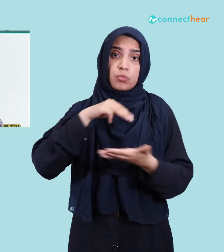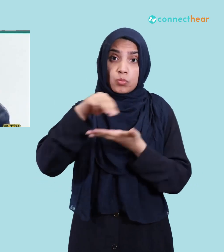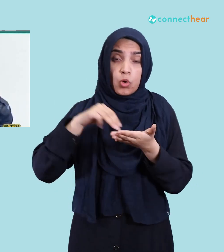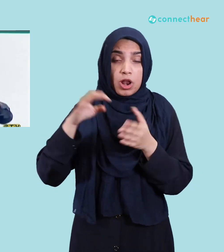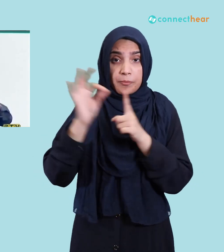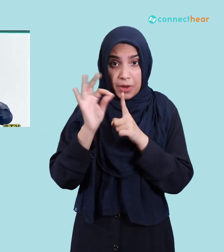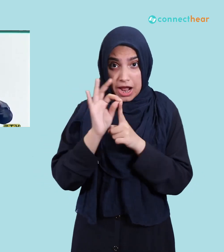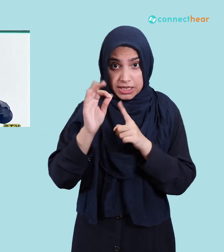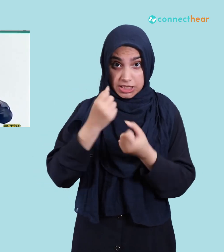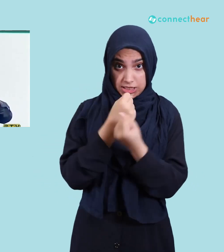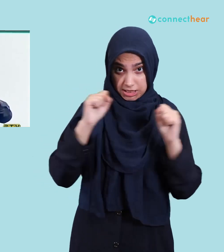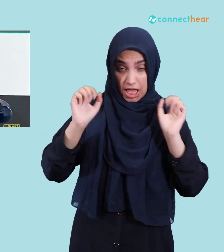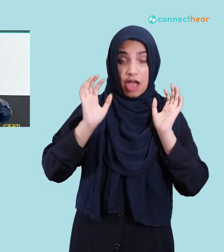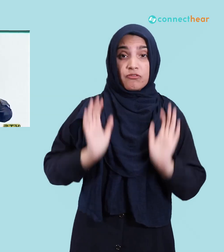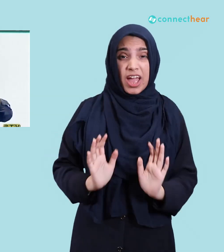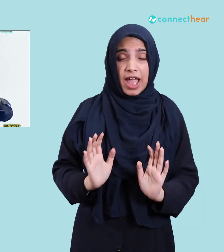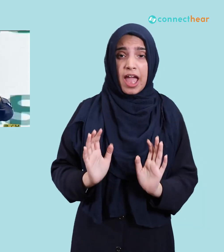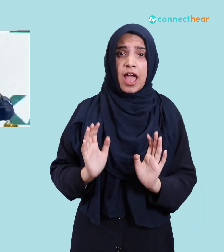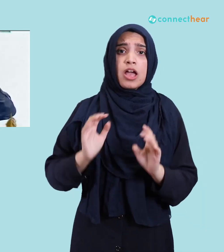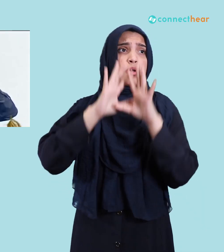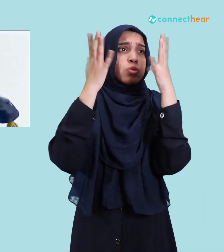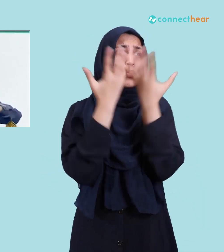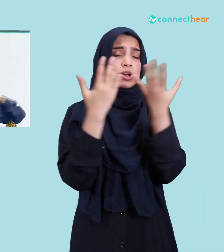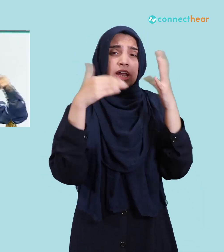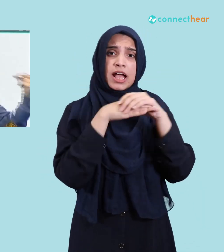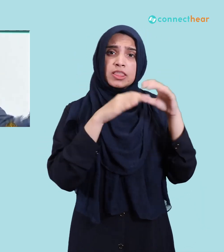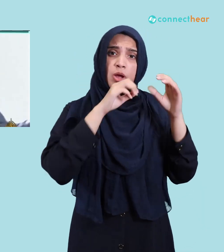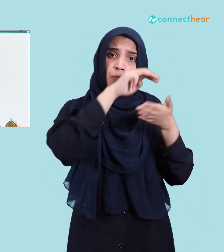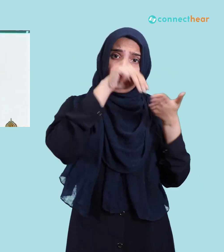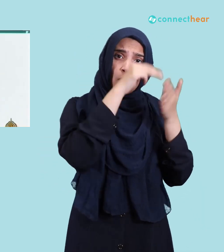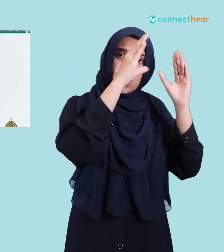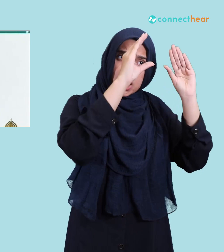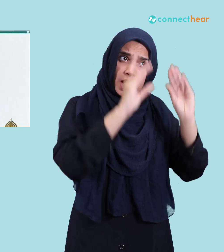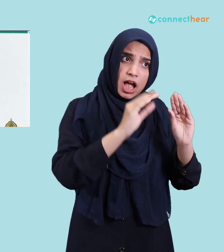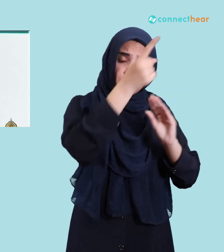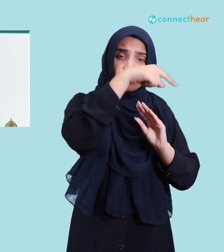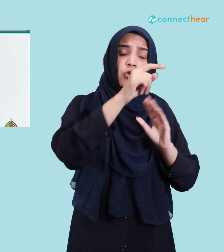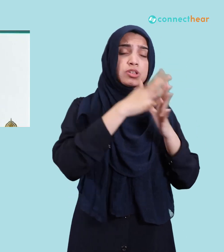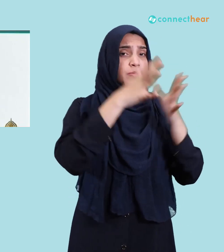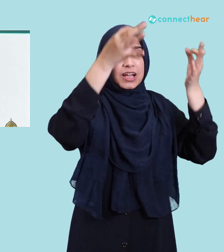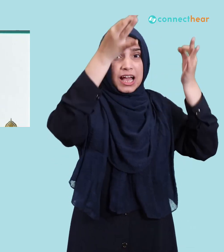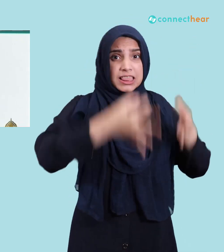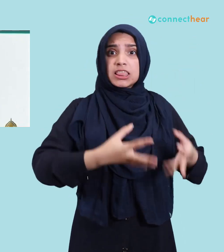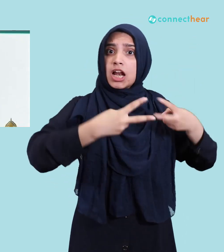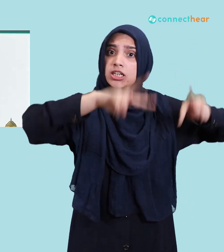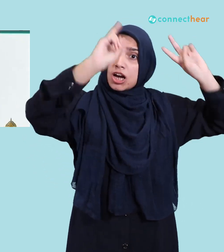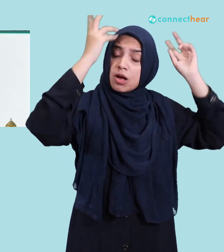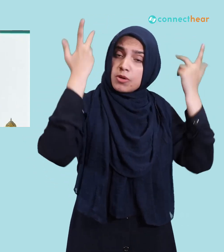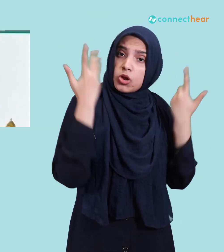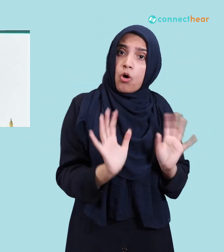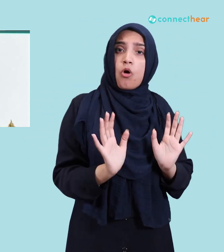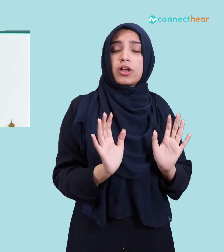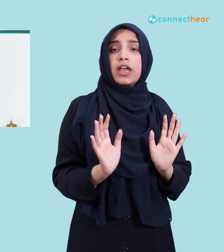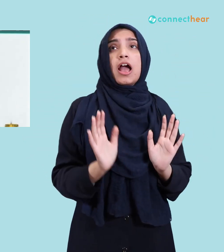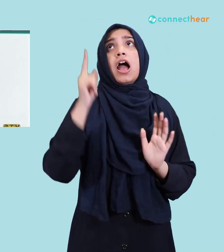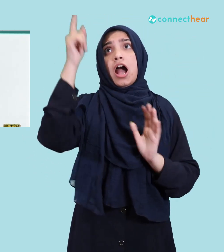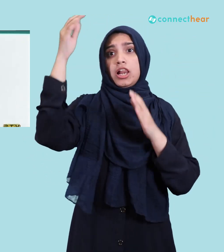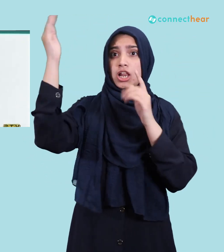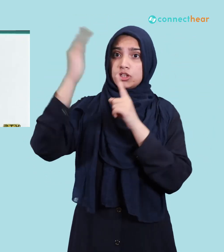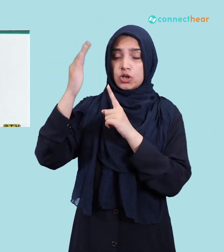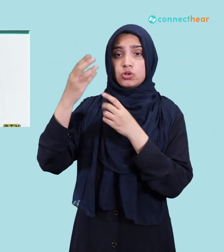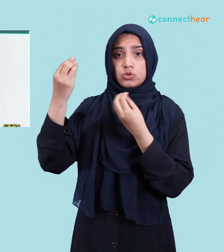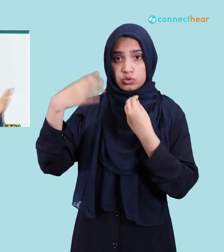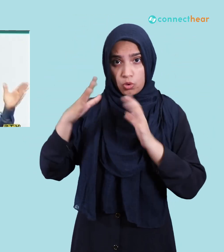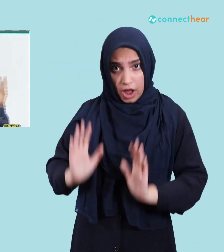کہ جو پہلے ہی مشکل حالات میں تھے، اس کے باوجود کرونا سے جس طرح وہ نکلیں. اللہ نے کرم کیا، ہماری